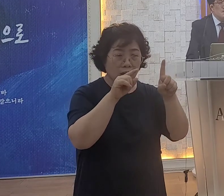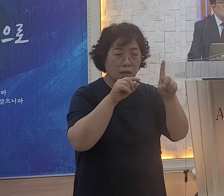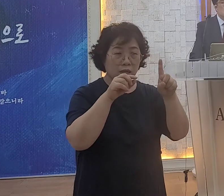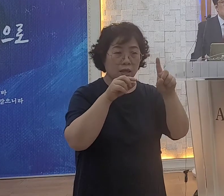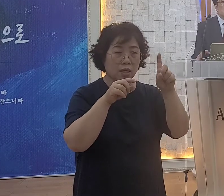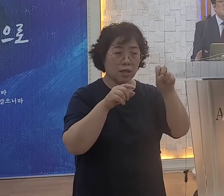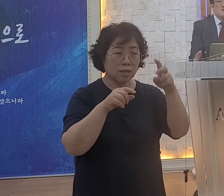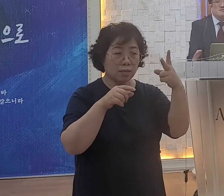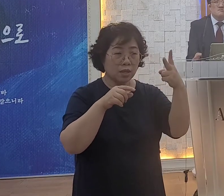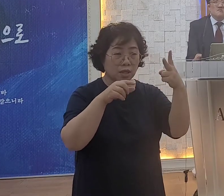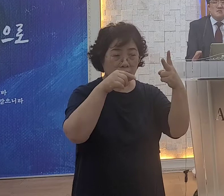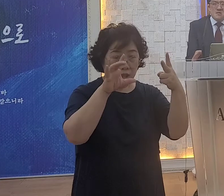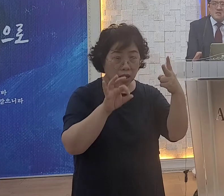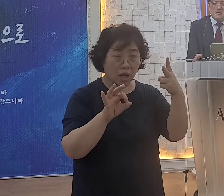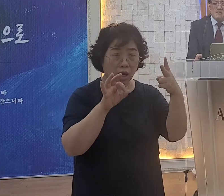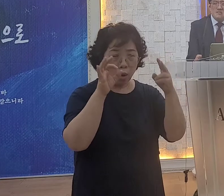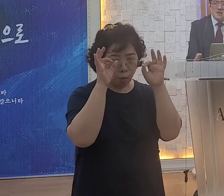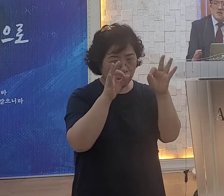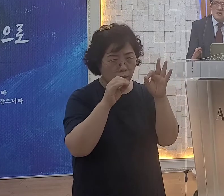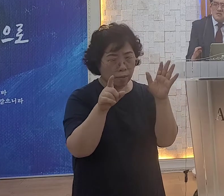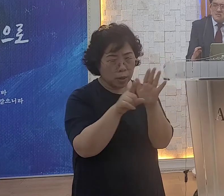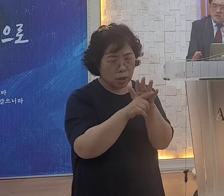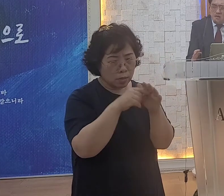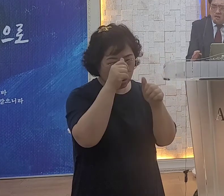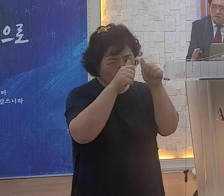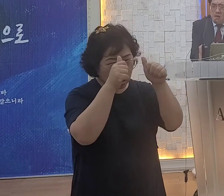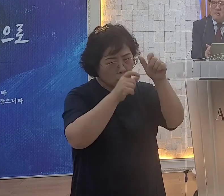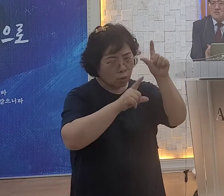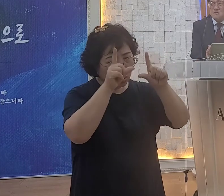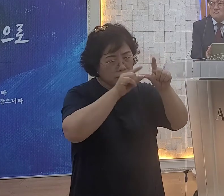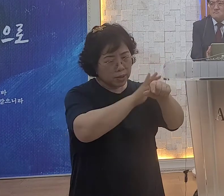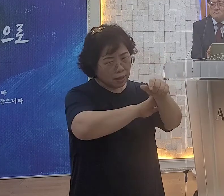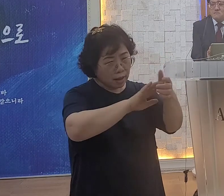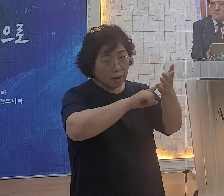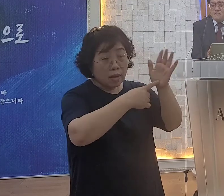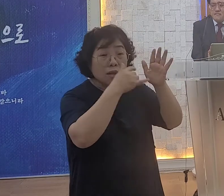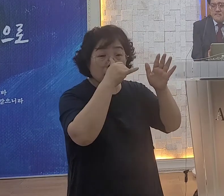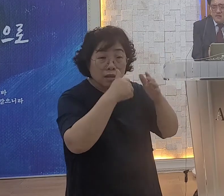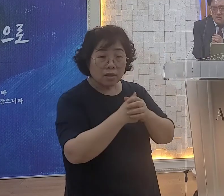봐도 우리 믿음의 선조들은 어떻게 살았는지가 잘 나와 있어요.